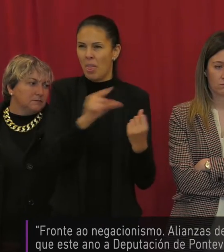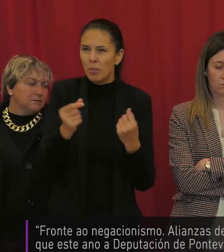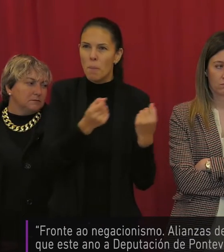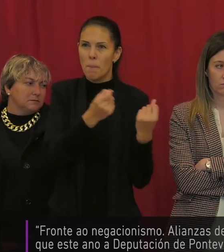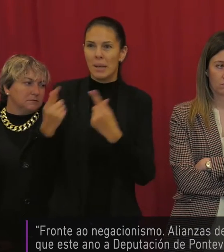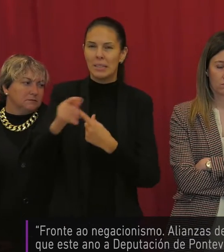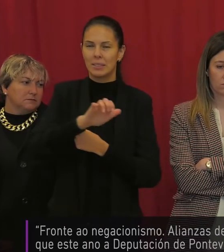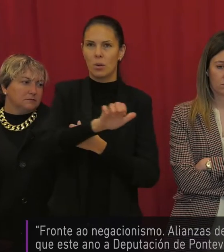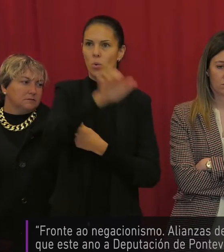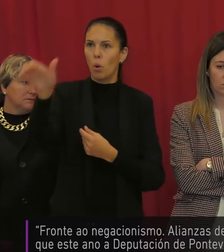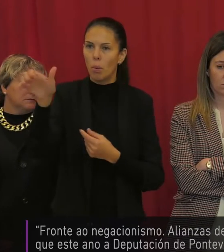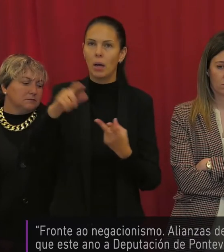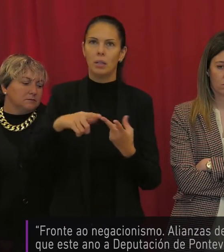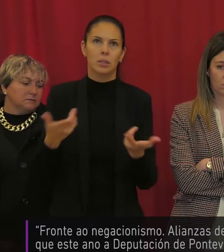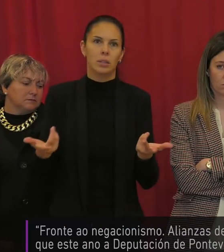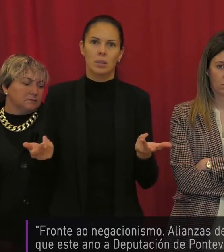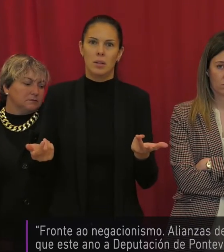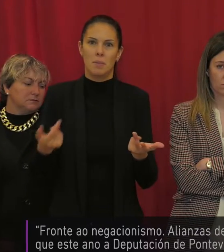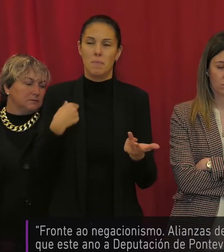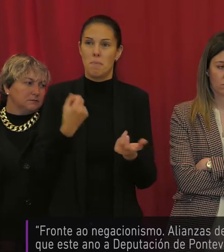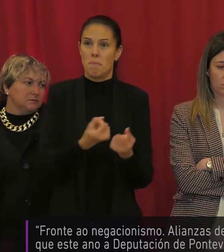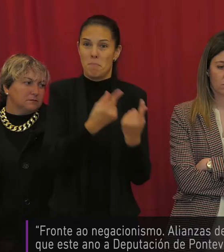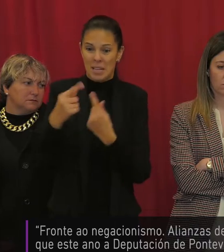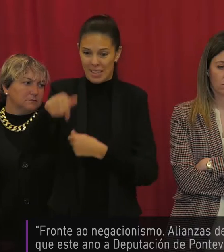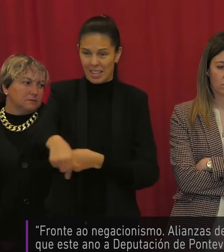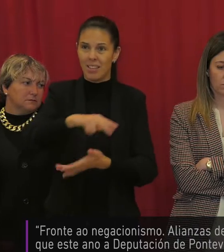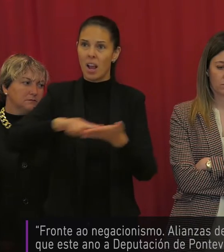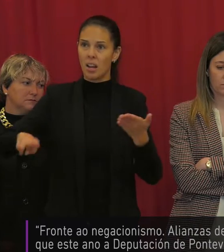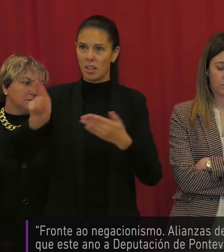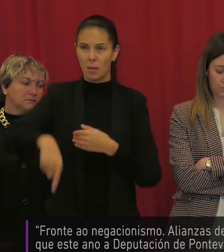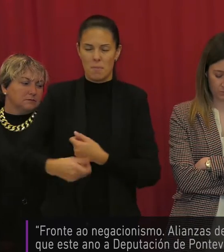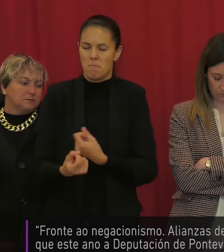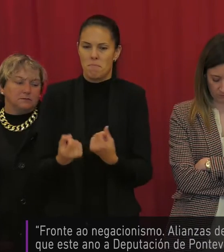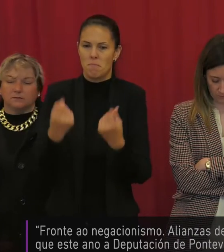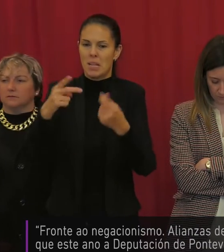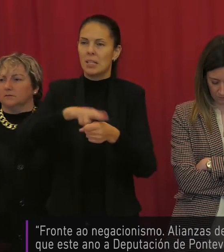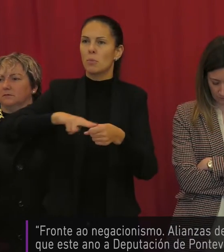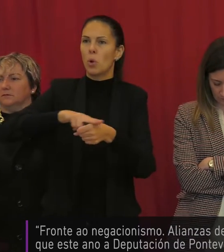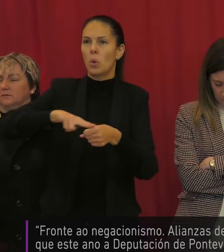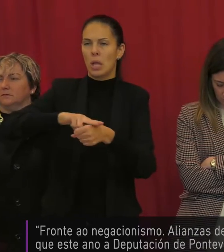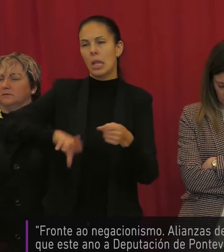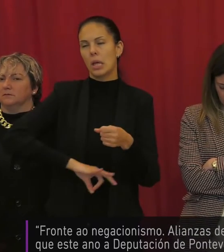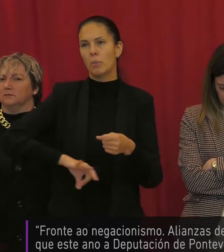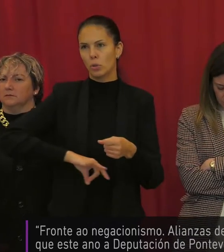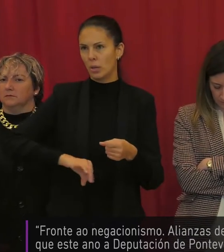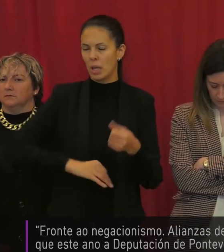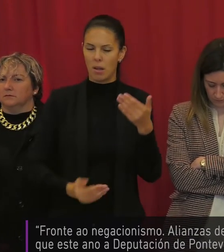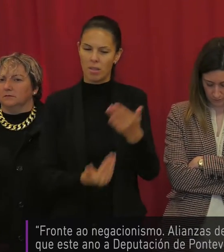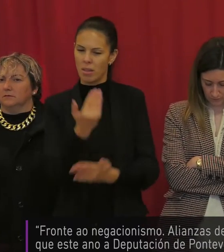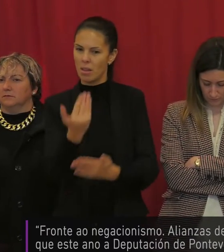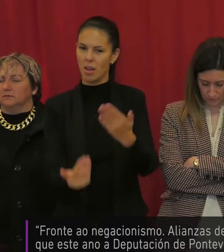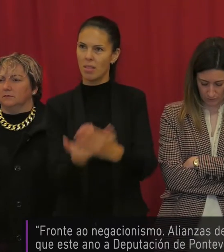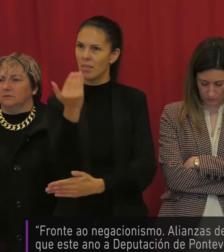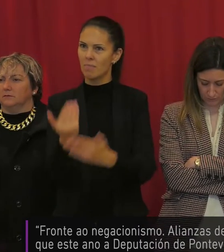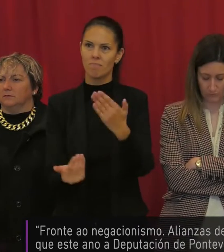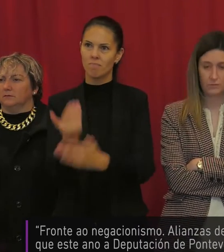en Europa, dúcias de miles en Galicia, miles na provincia de Pontevedra.